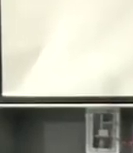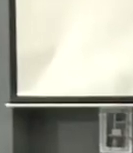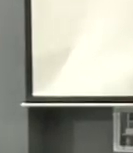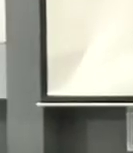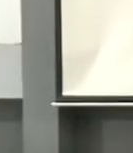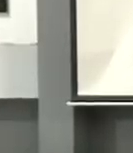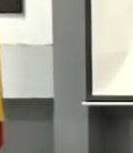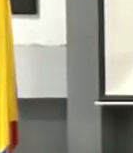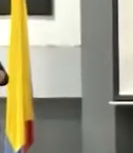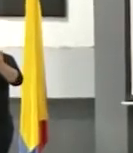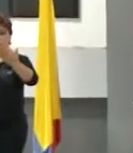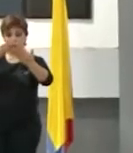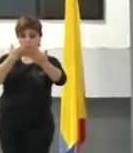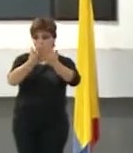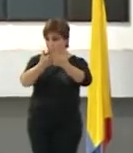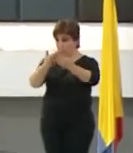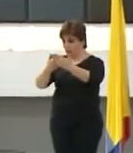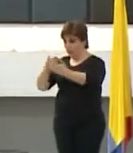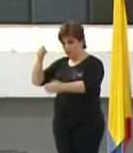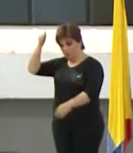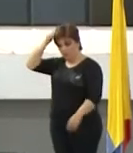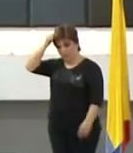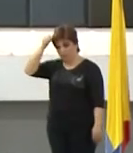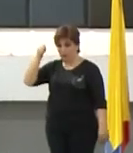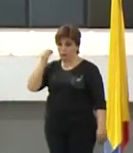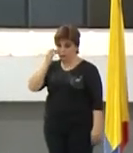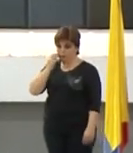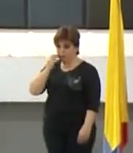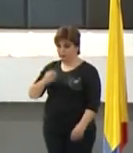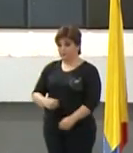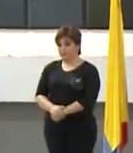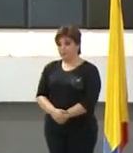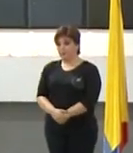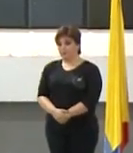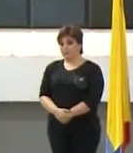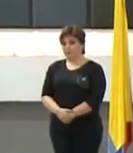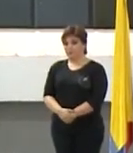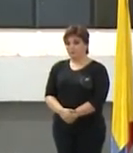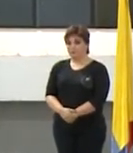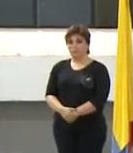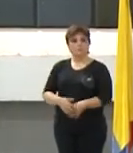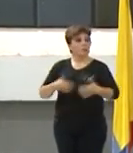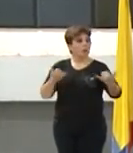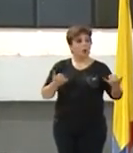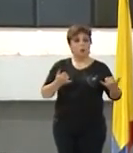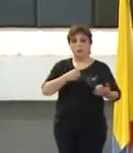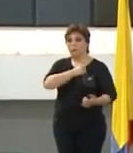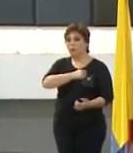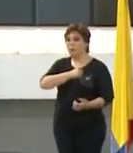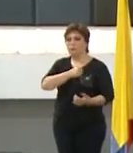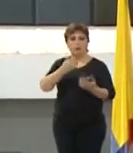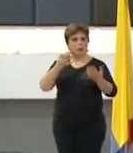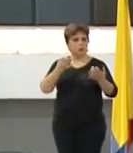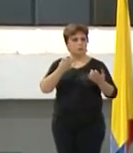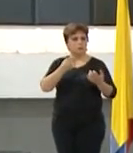muchas gracias al profesor adolfo y queremos pedirles por favor